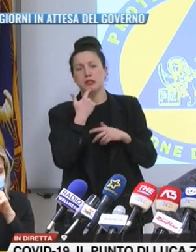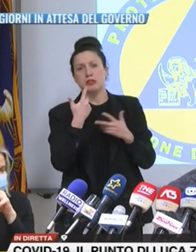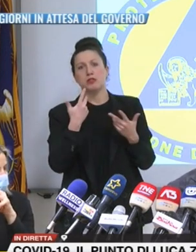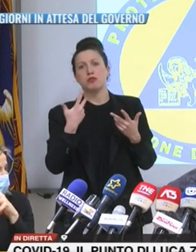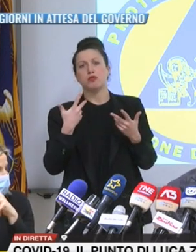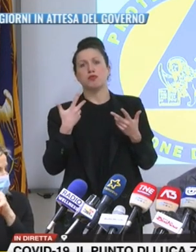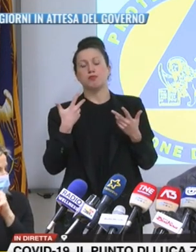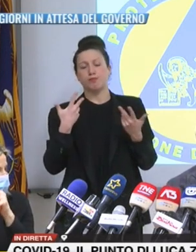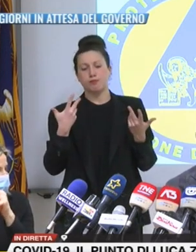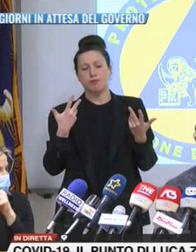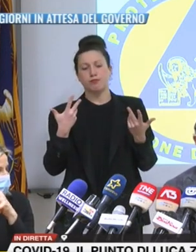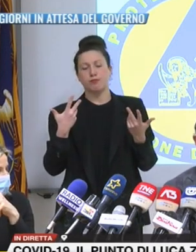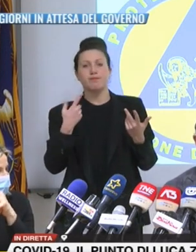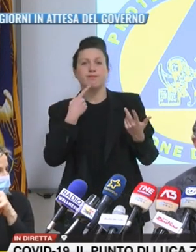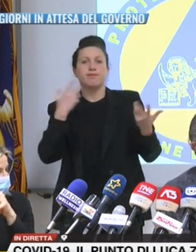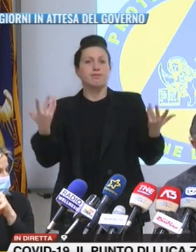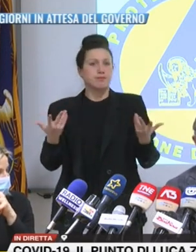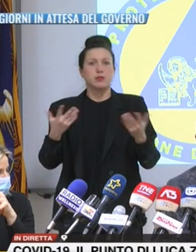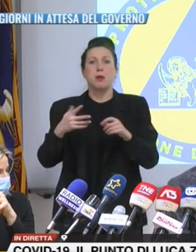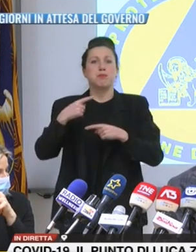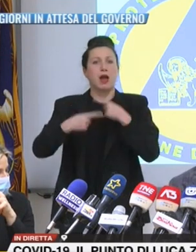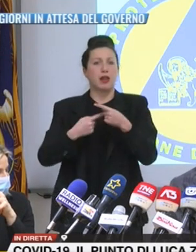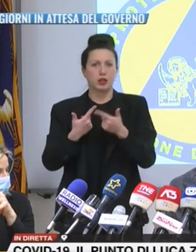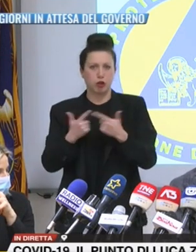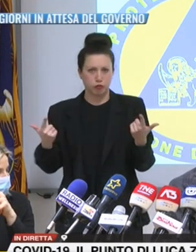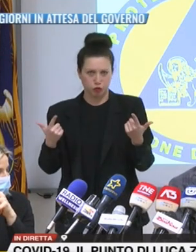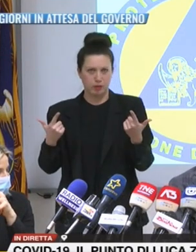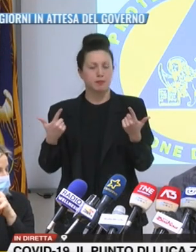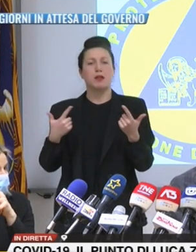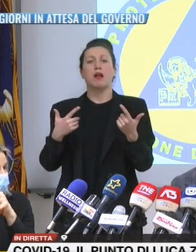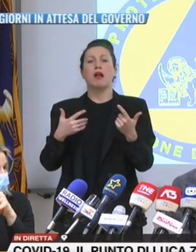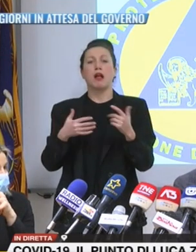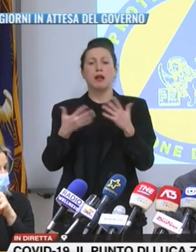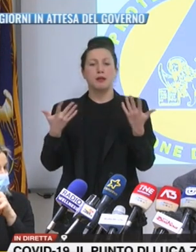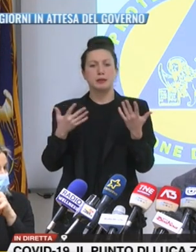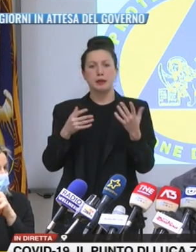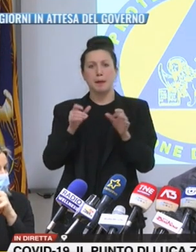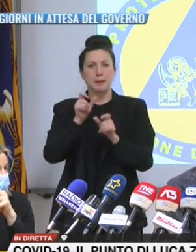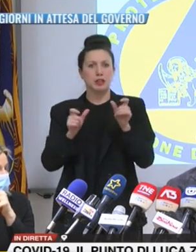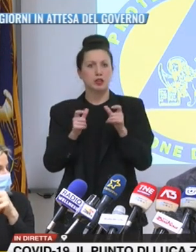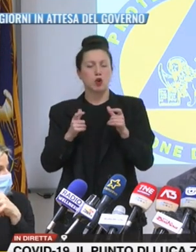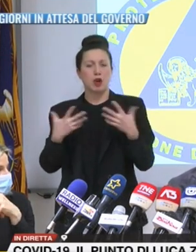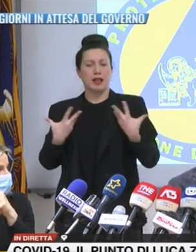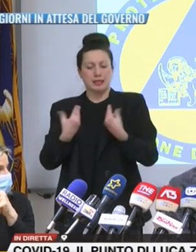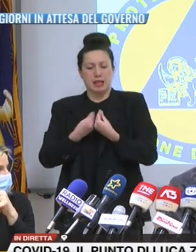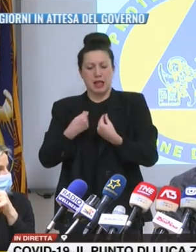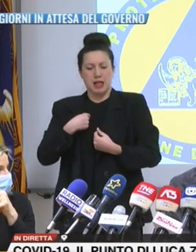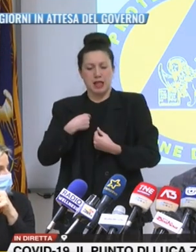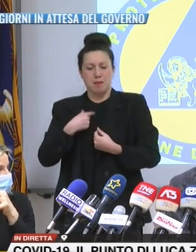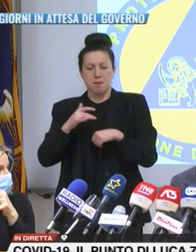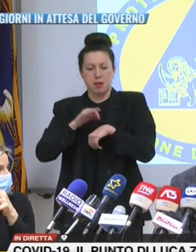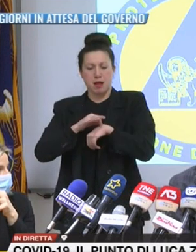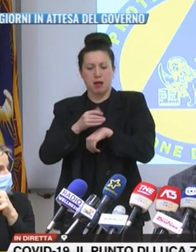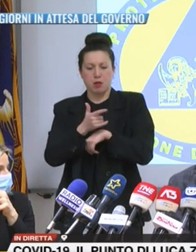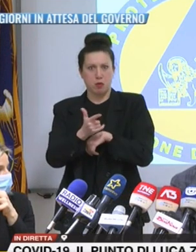Allora, non ho parenti ammalati, non devo andare in ospedale a trovare nessuno, a prescindere che siano Covid o abbiano altre